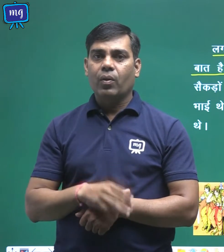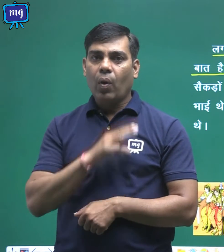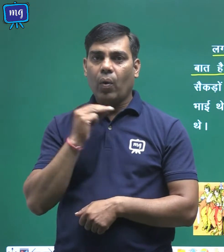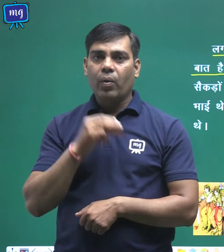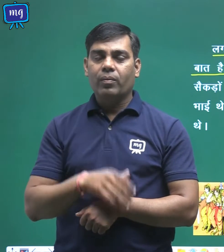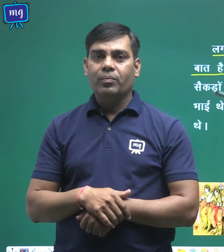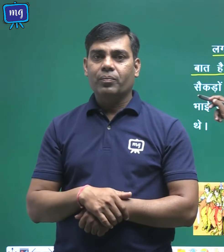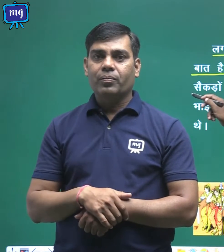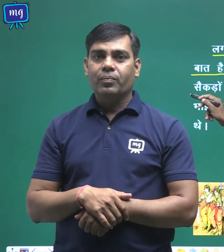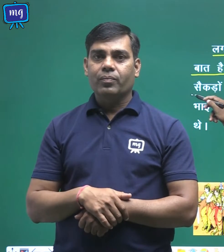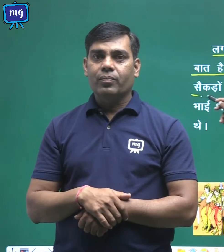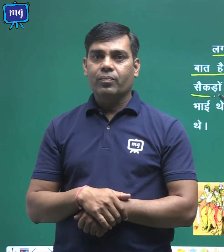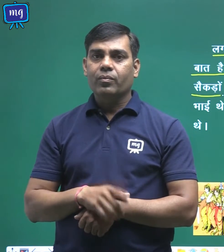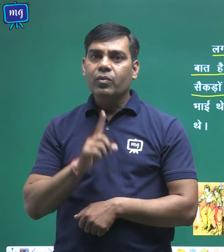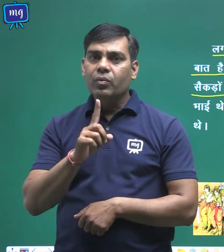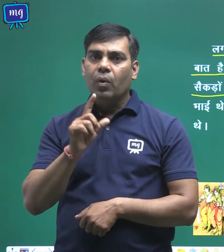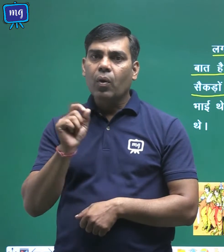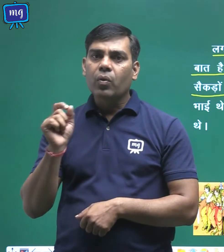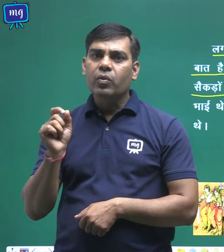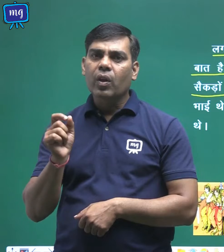और सैकड़ों